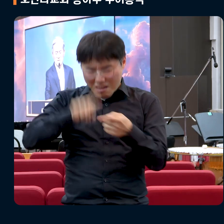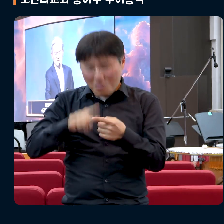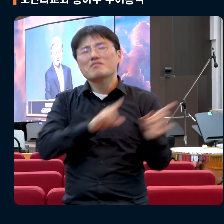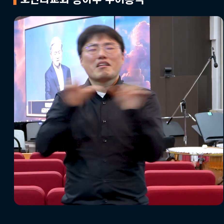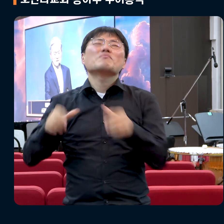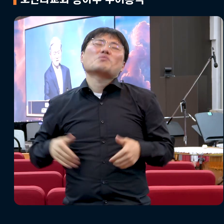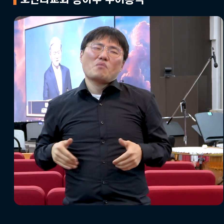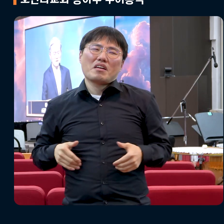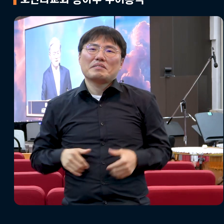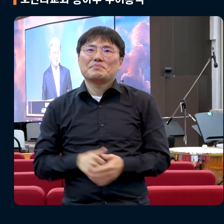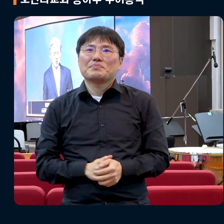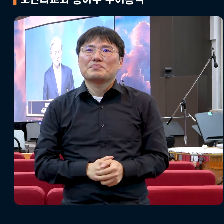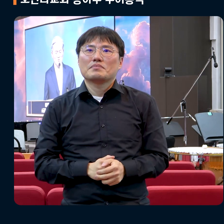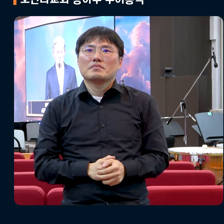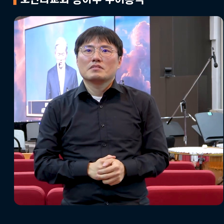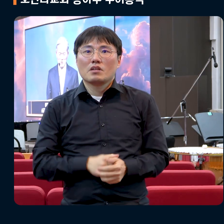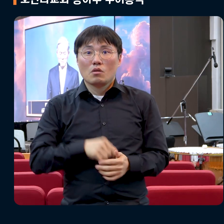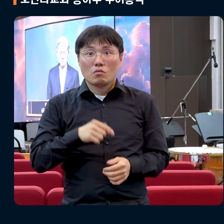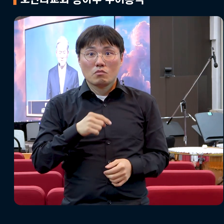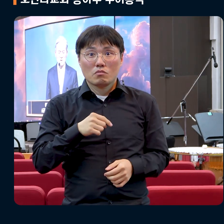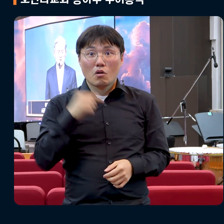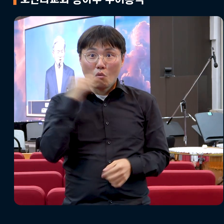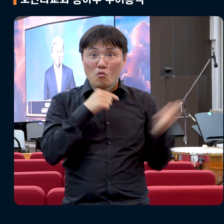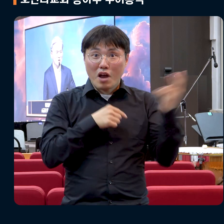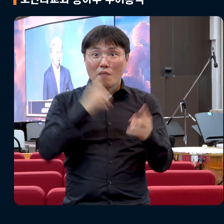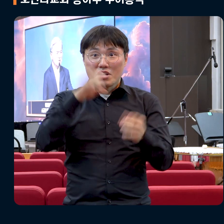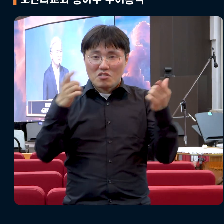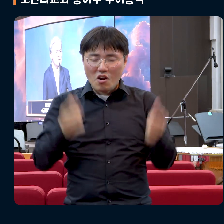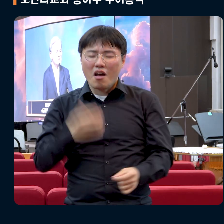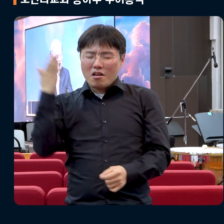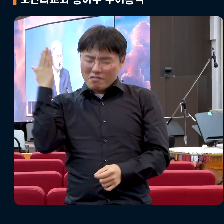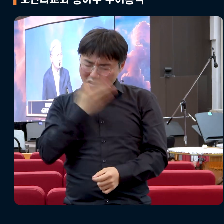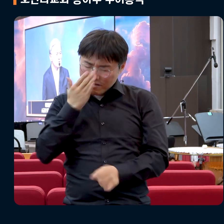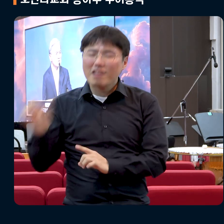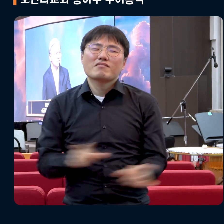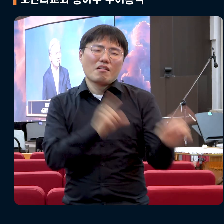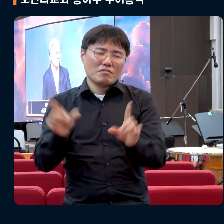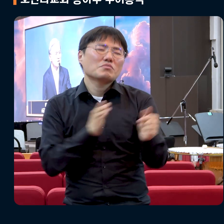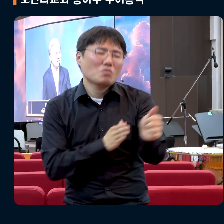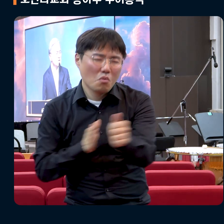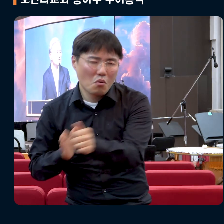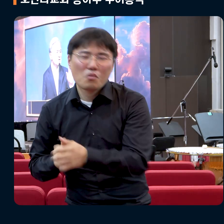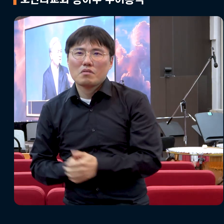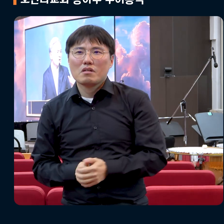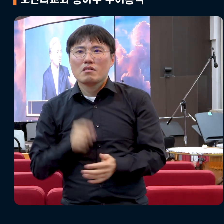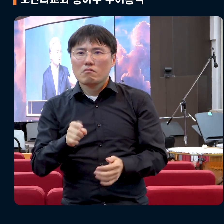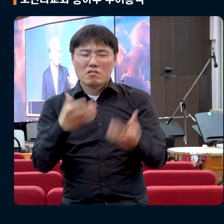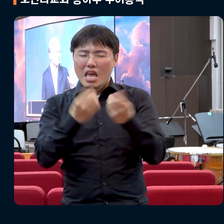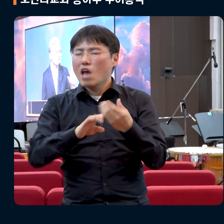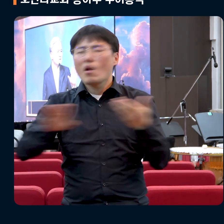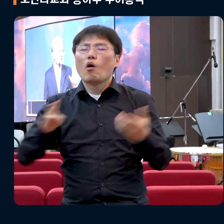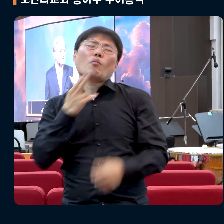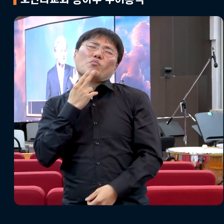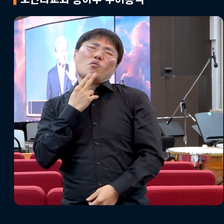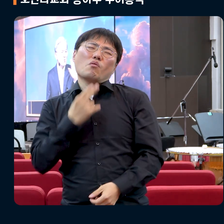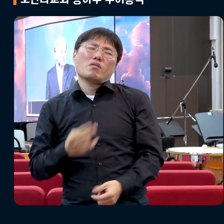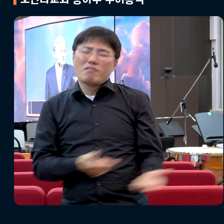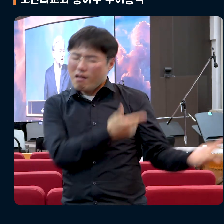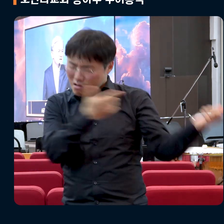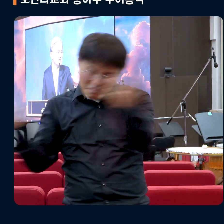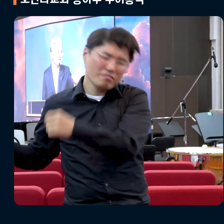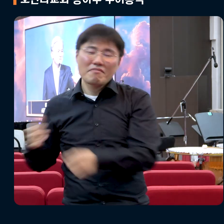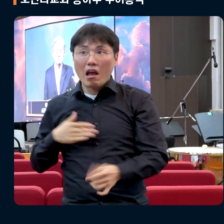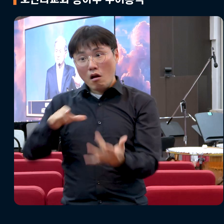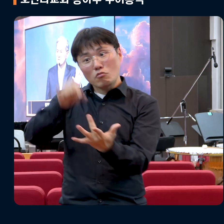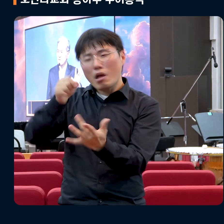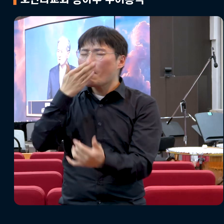빛으로 사셔야 합니다. 소금과 빛처럼 성결한 그런 삶을 사십시오. 이건 예외가 없어요.